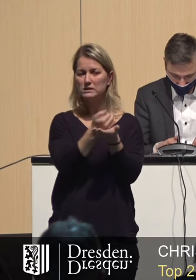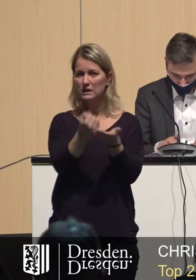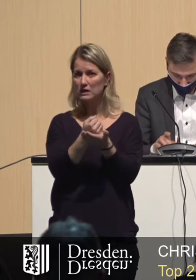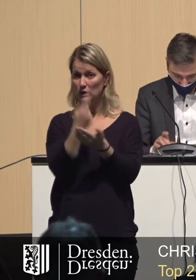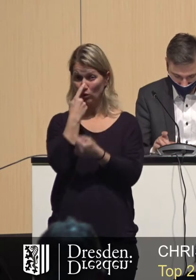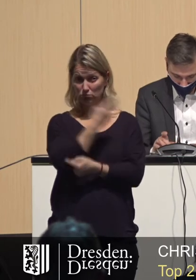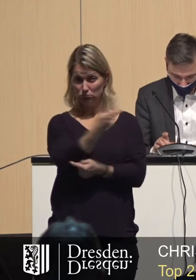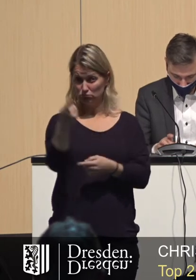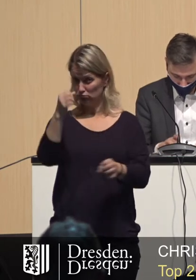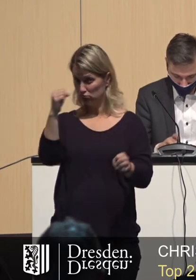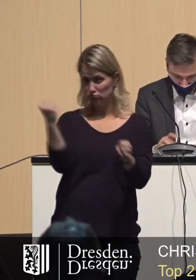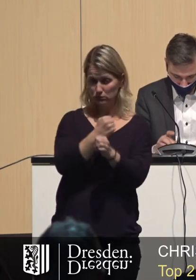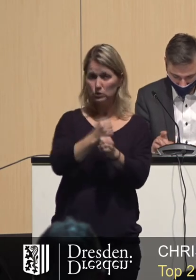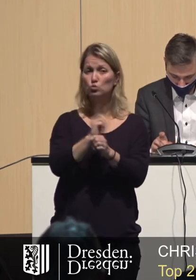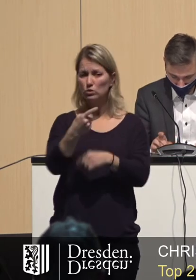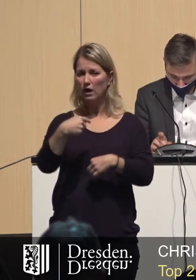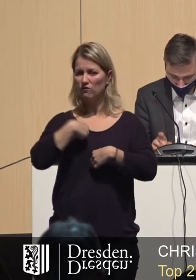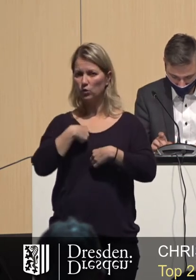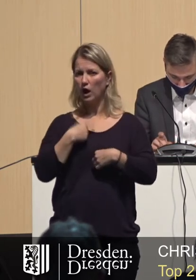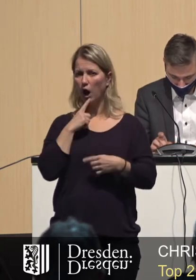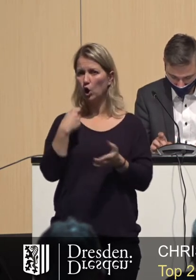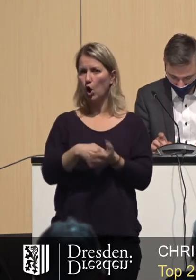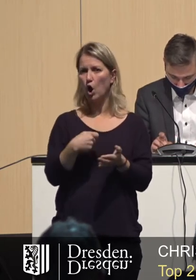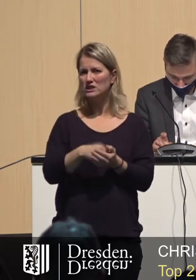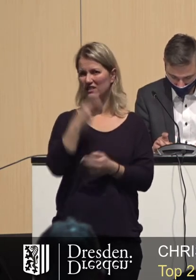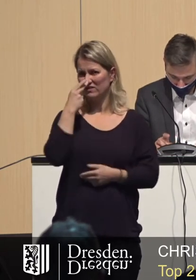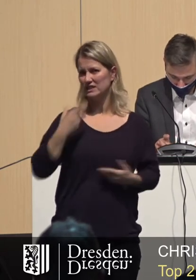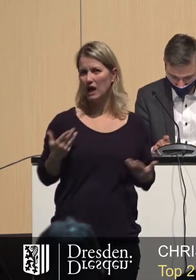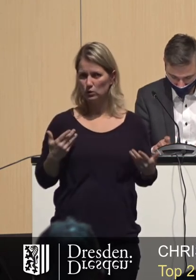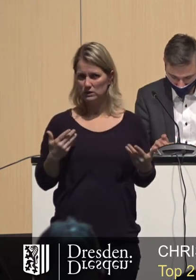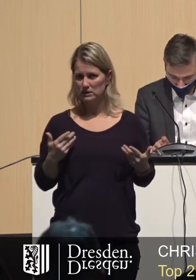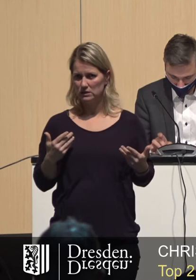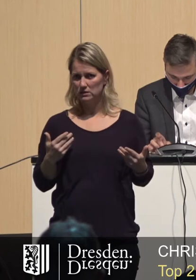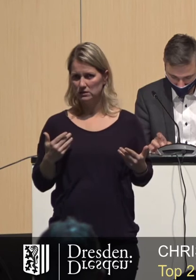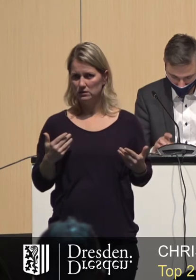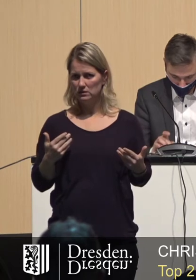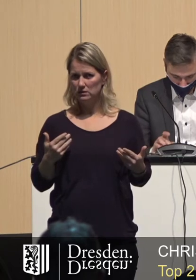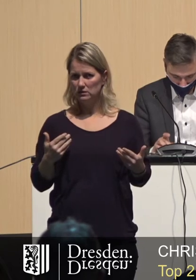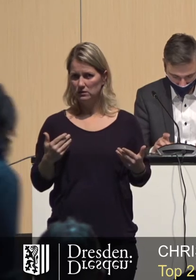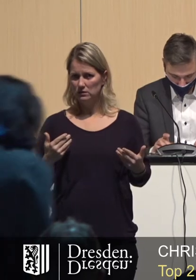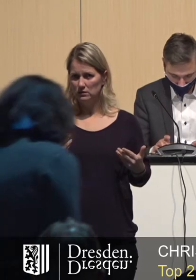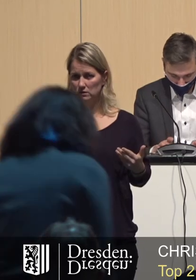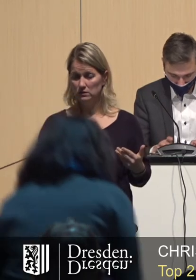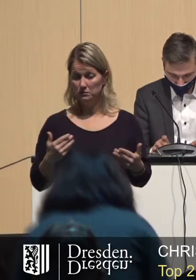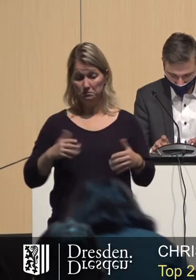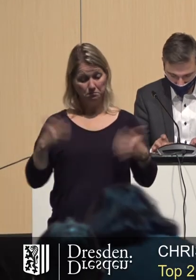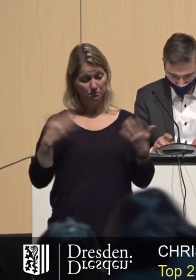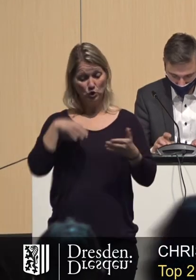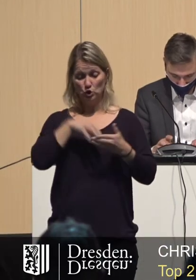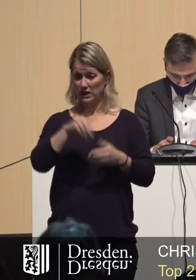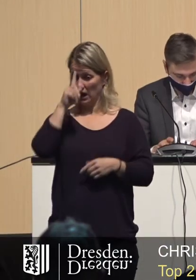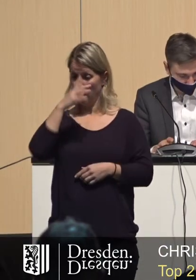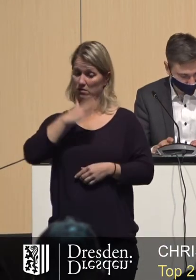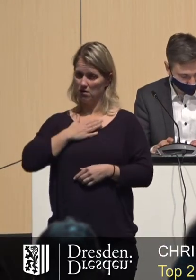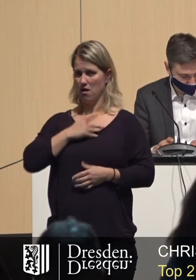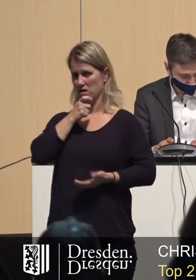welche konkreten Kosten fallen denn an? Denn ich denke, das muss in der Verantwortung dieses Stadtrats sein, dass wir